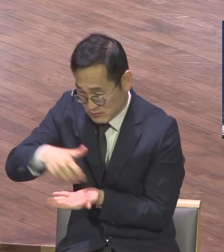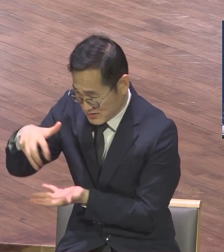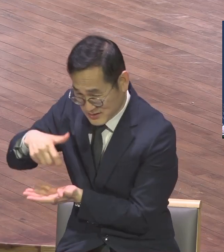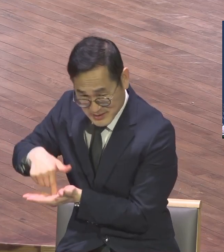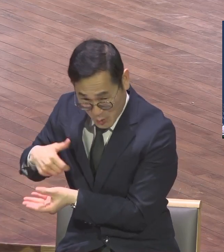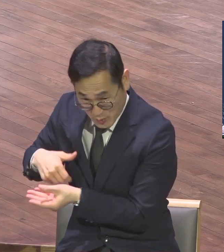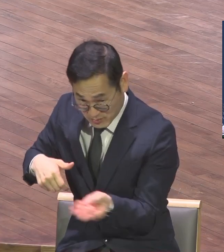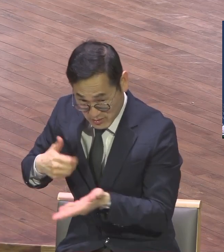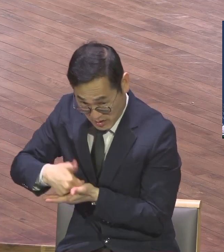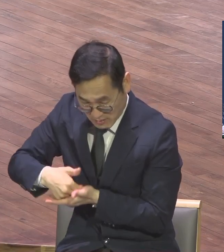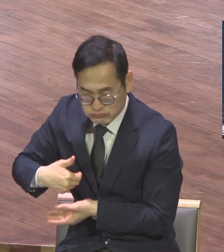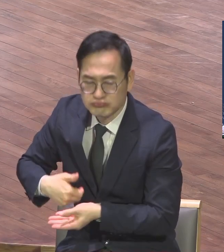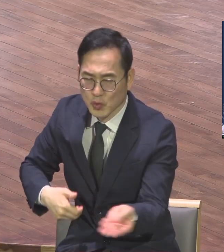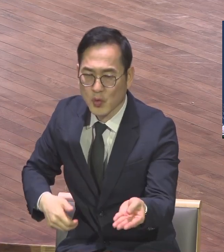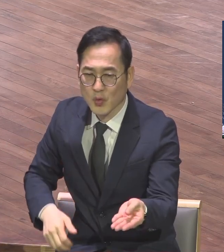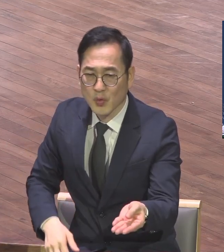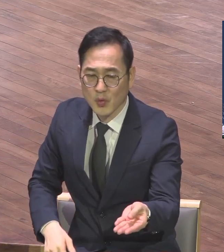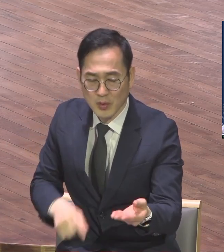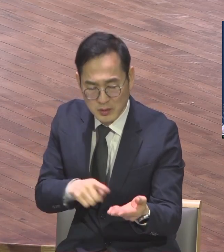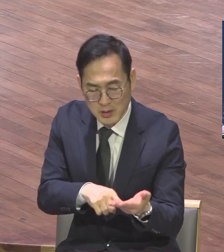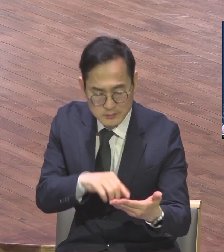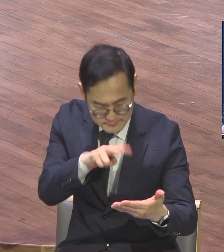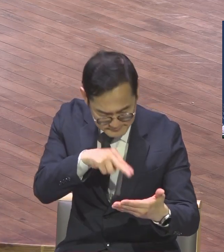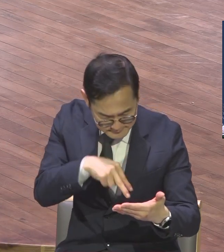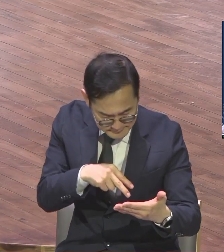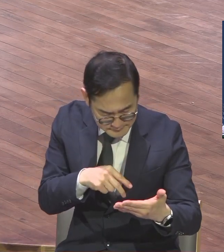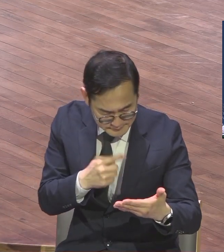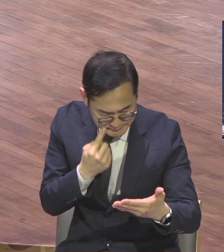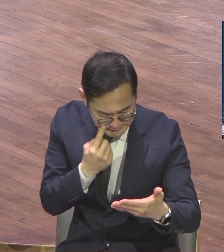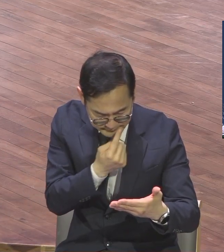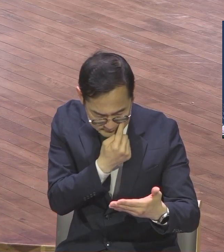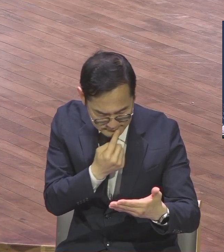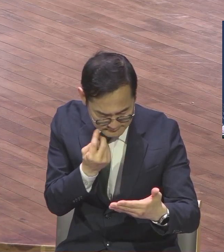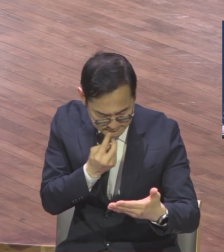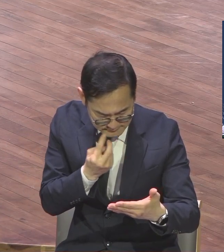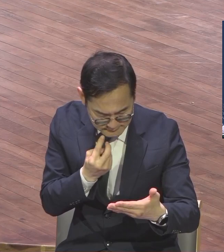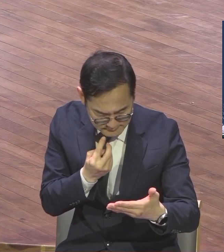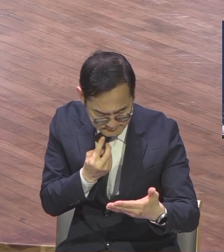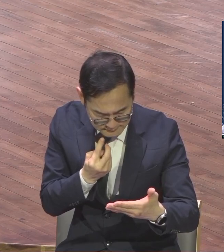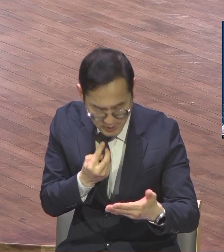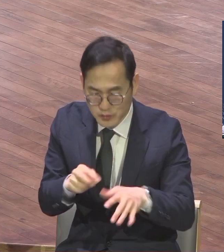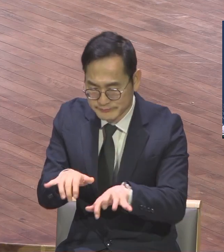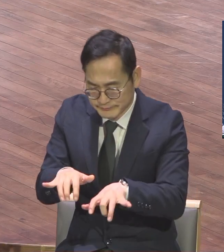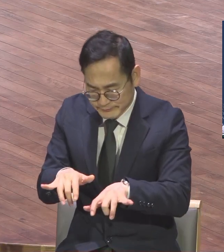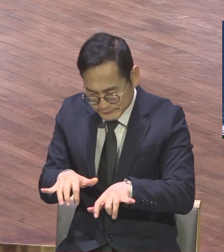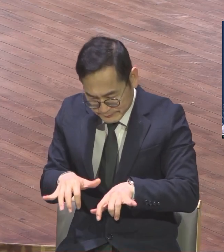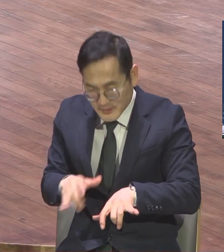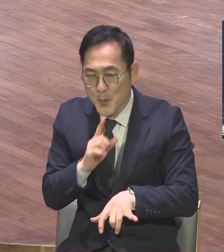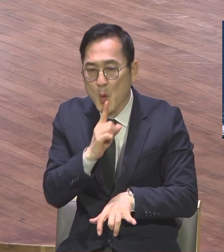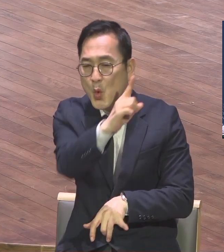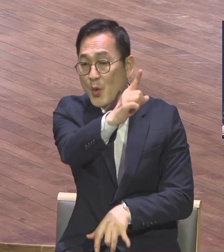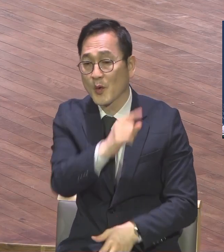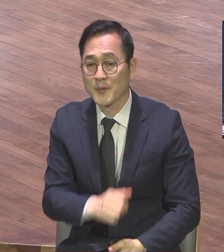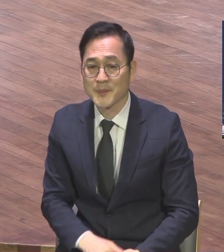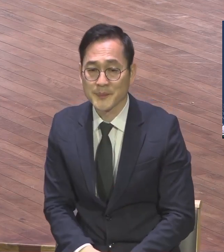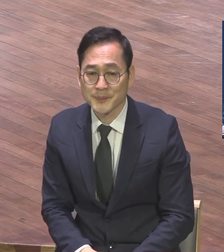드렸습니다. 나영아 교수님에게. 그걸 기초로 해가지고 그 신학위원회 보고서가 나오게 된 거예요.